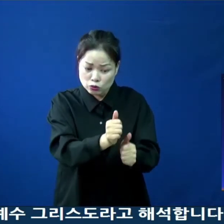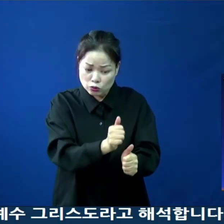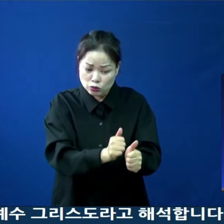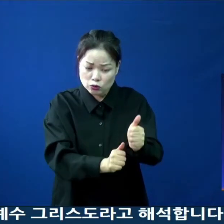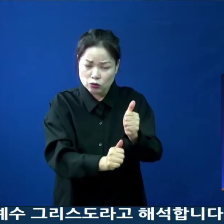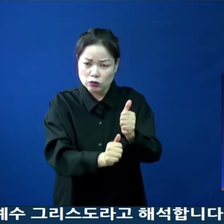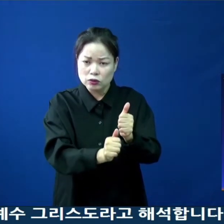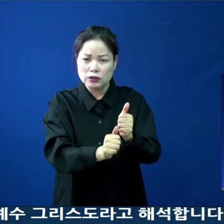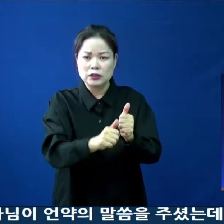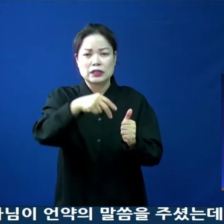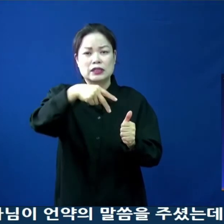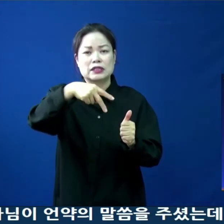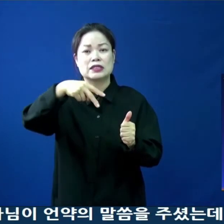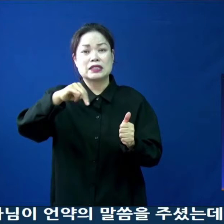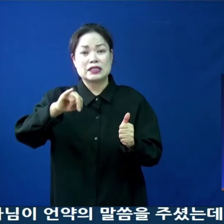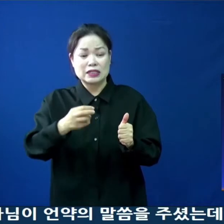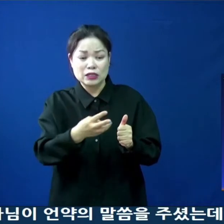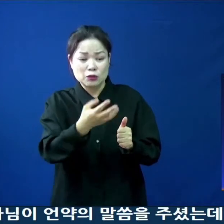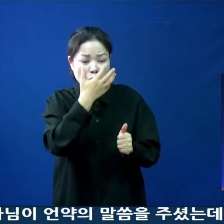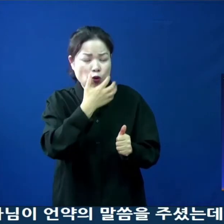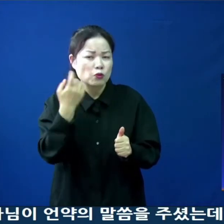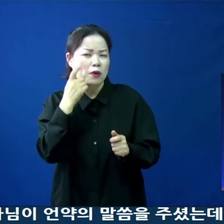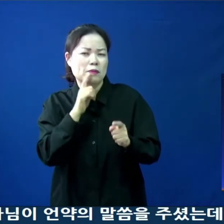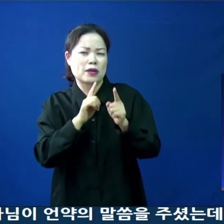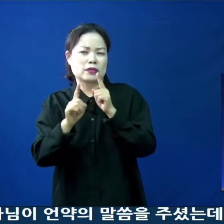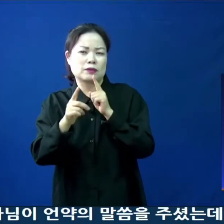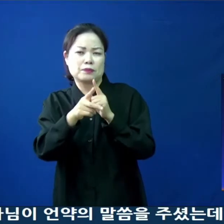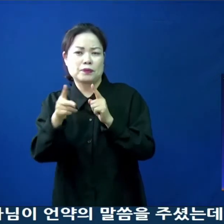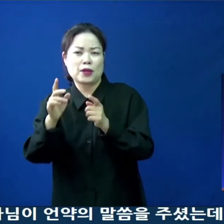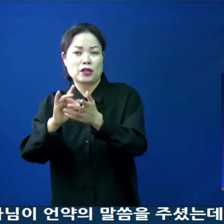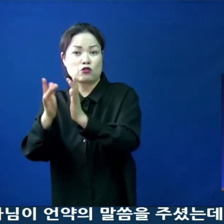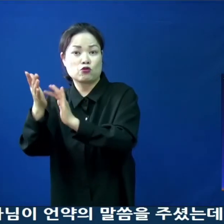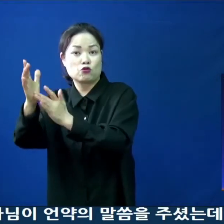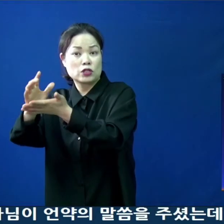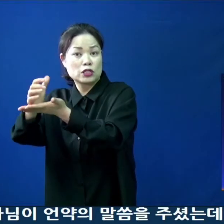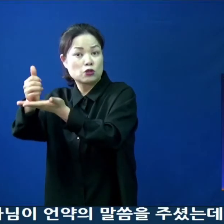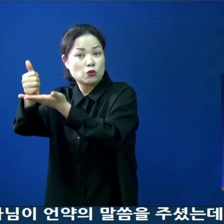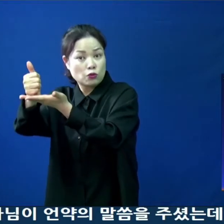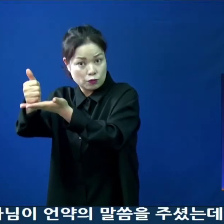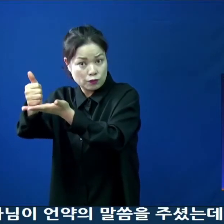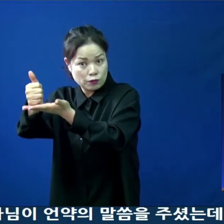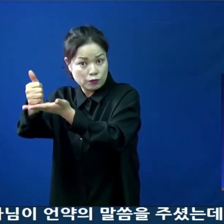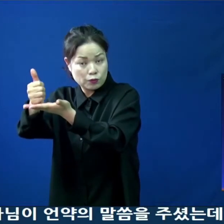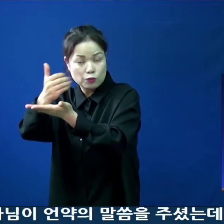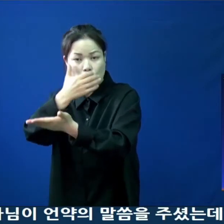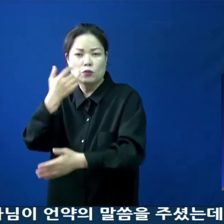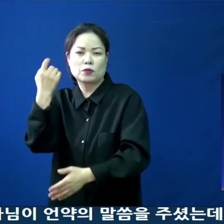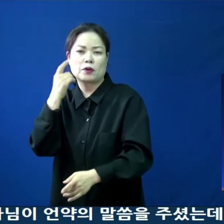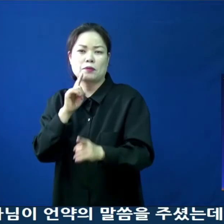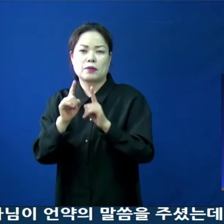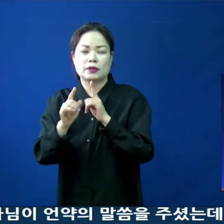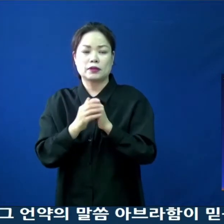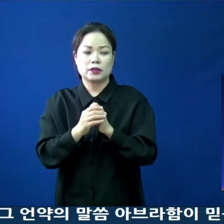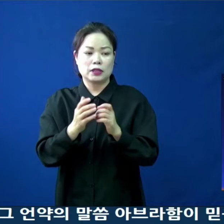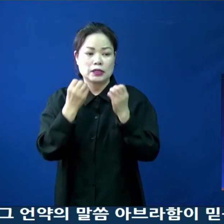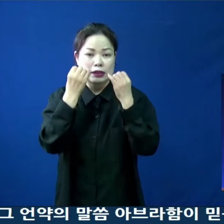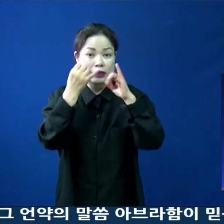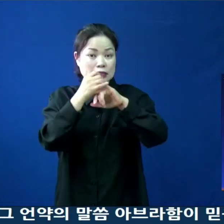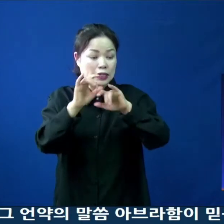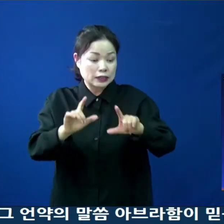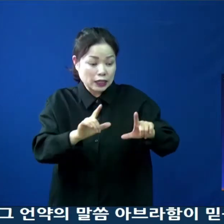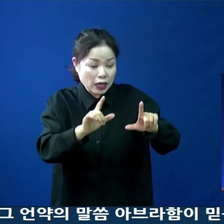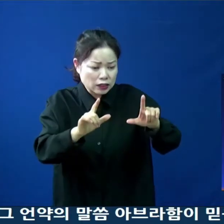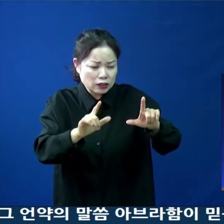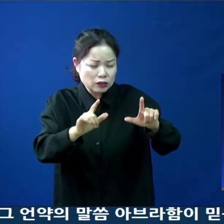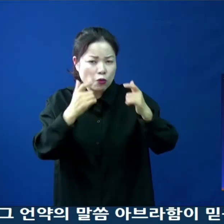씨, 예수 그리스도의 복음의 말씀이다라는 거예요. 물론 신약을 사는 우리들처럼